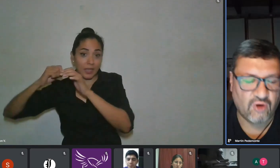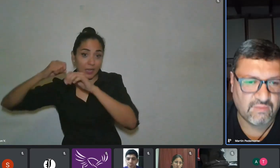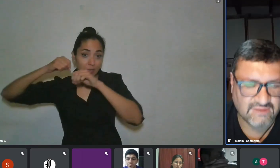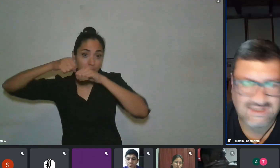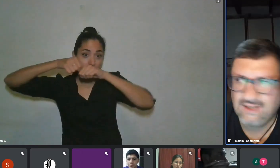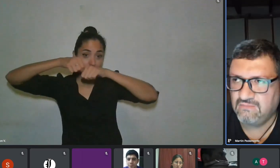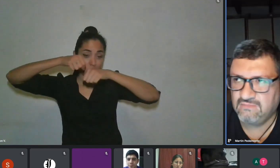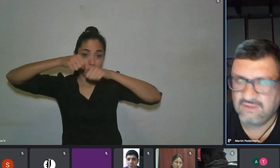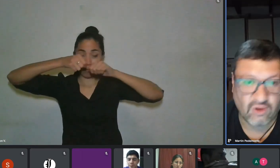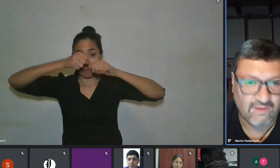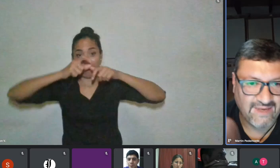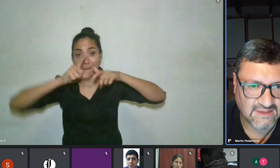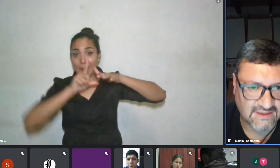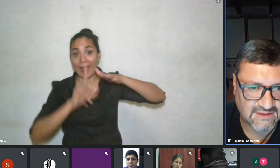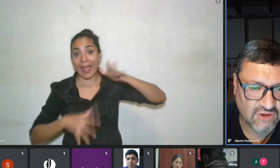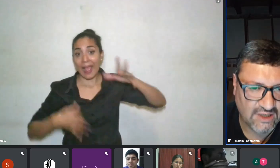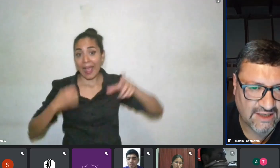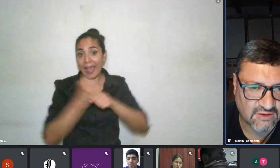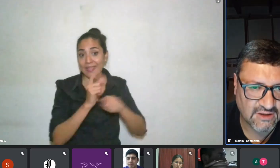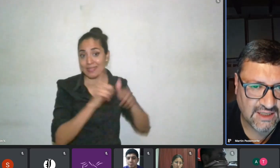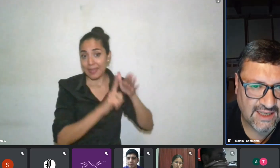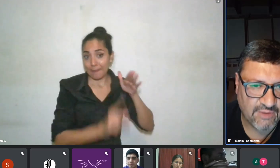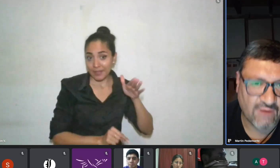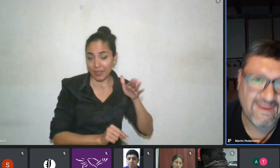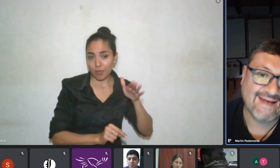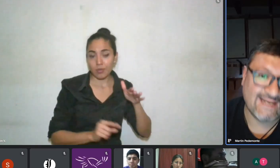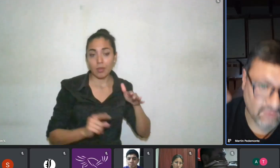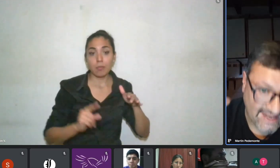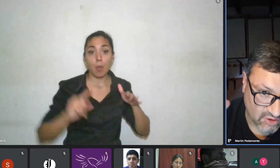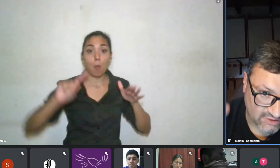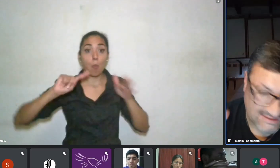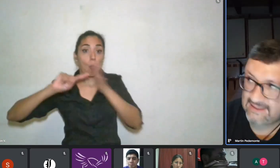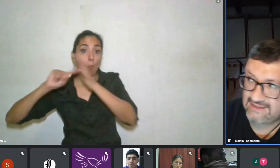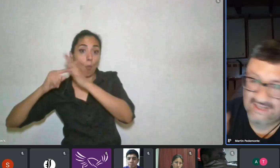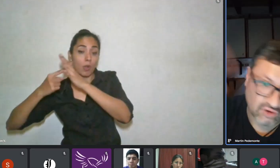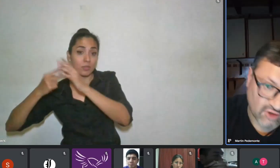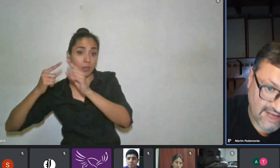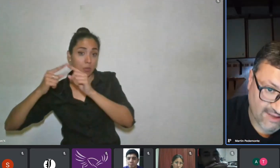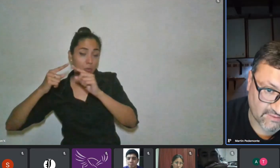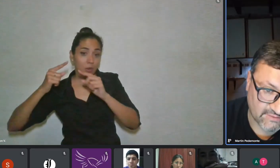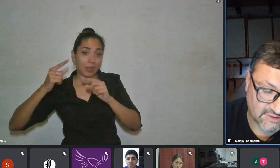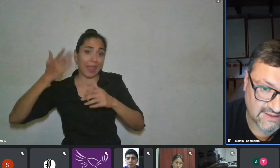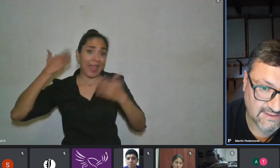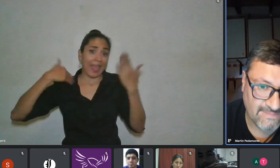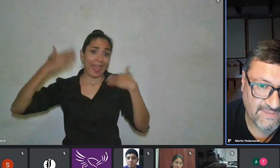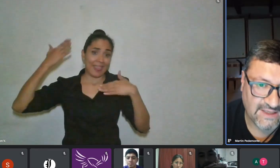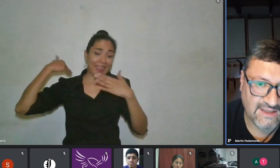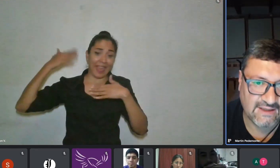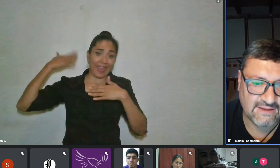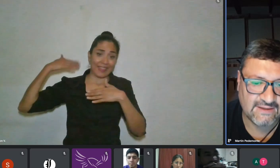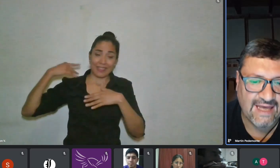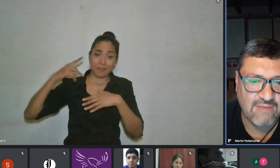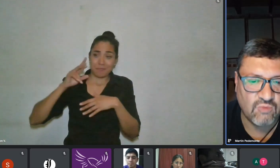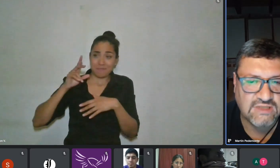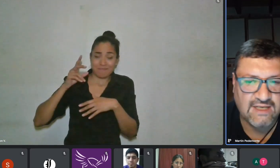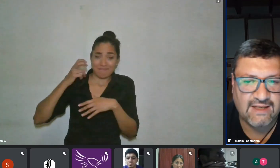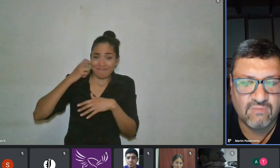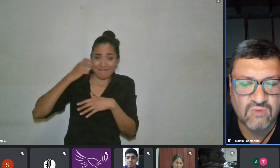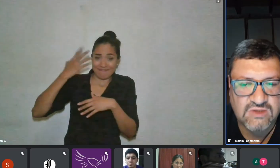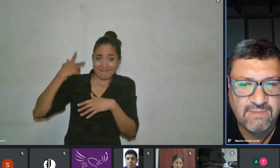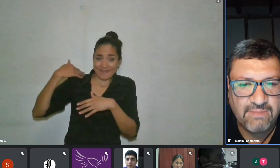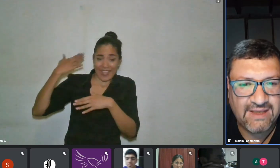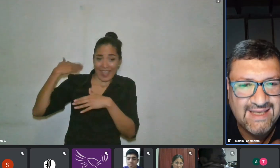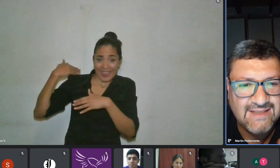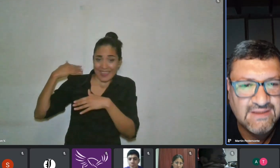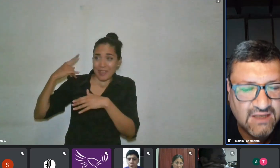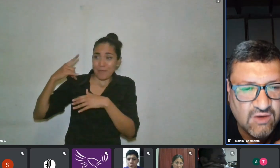hoy por hoy, pues sí, todavía sigue siendo lejos, pero había que regular cosas allá al otro lado. Entonces, hay